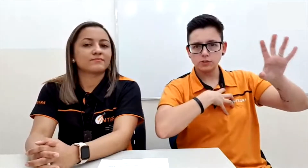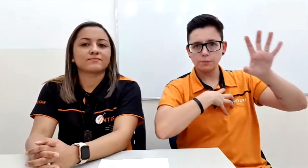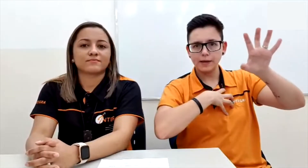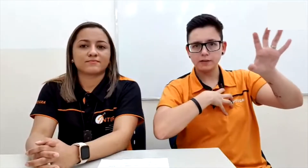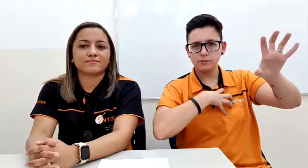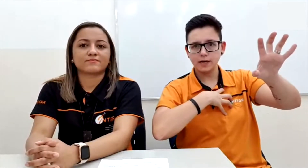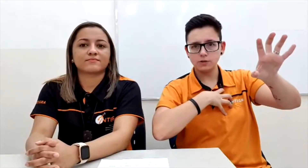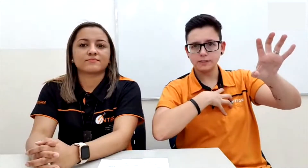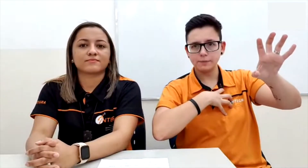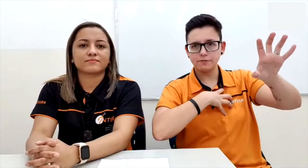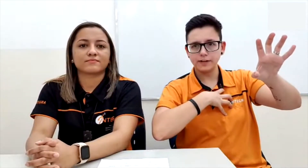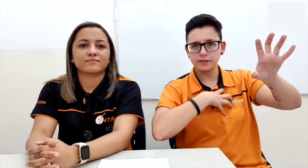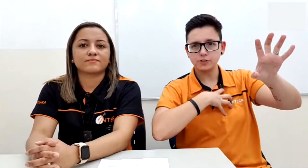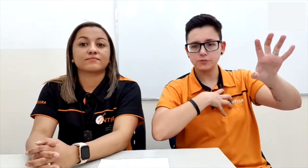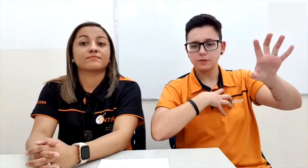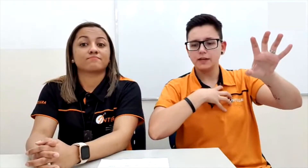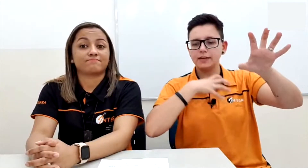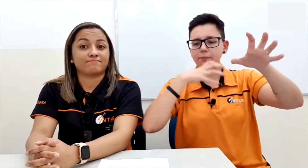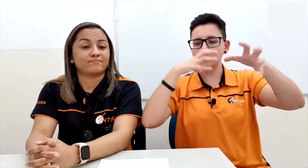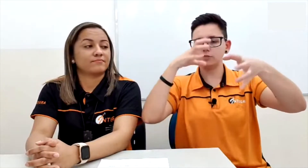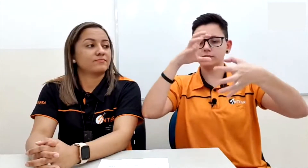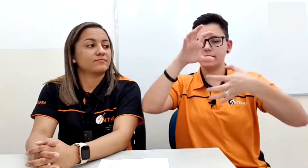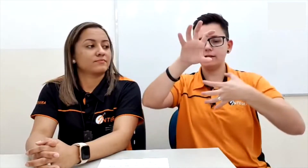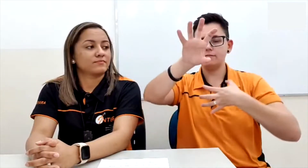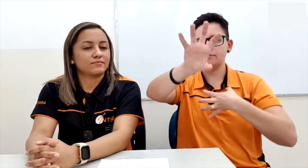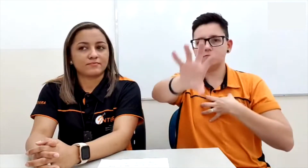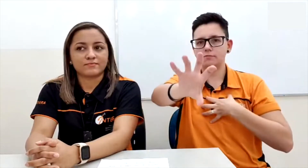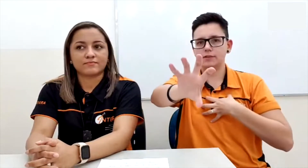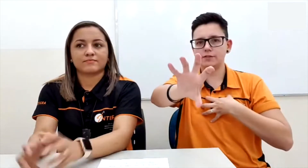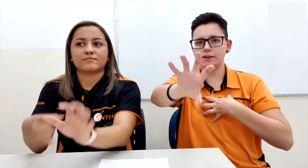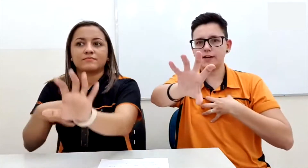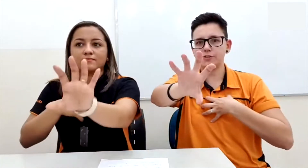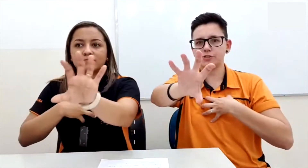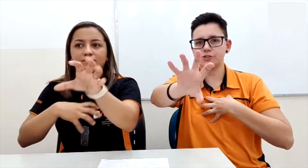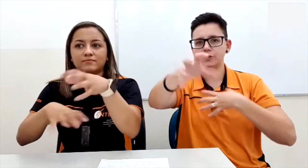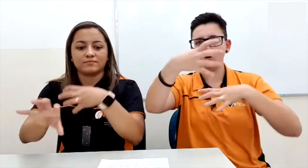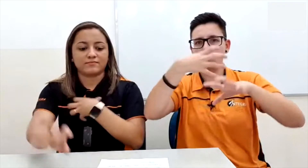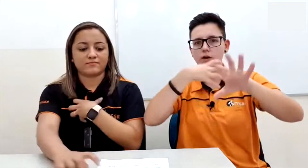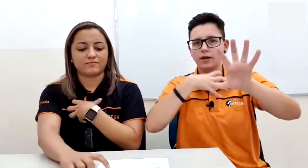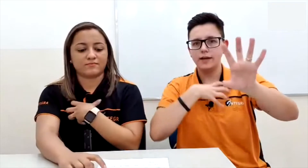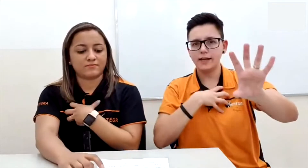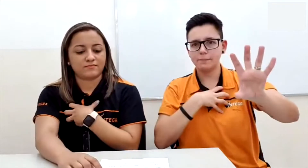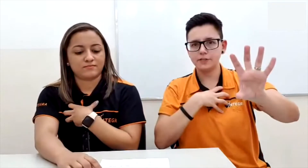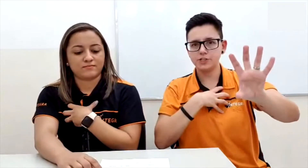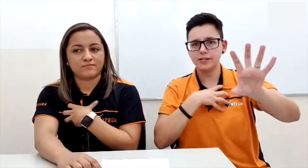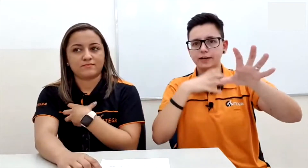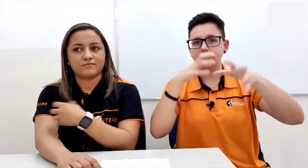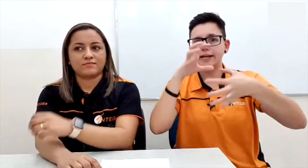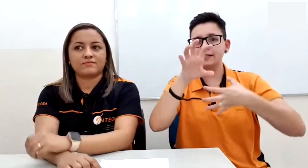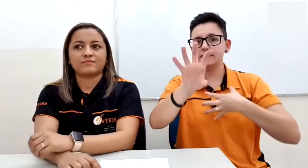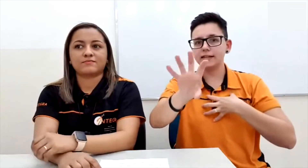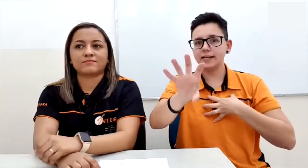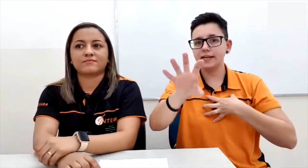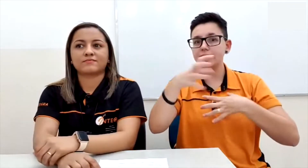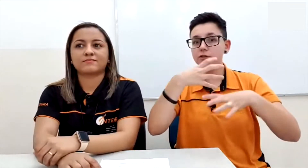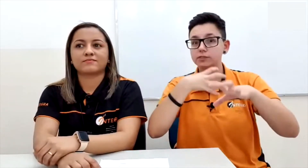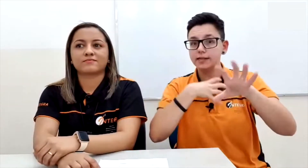seu peito e a outra para frente. Depois você inverte, ó, empatia. Esse aqui, ele é o sinal